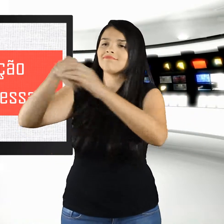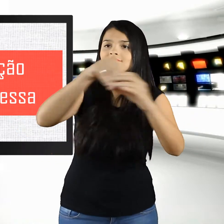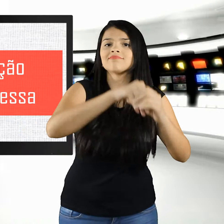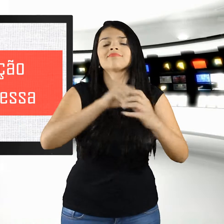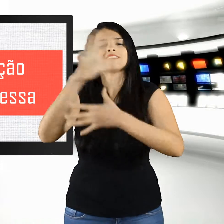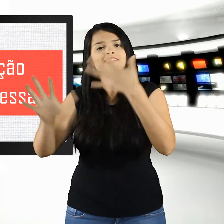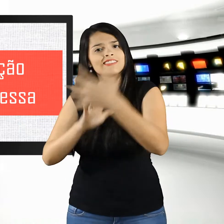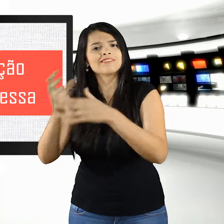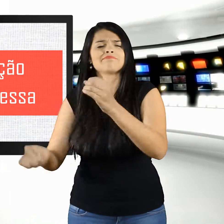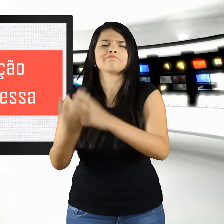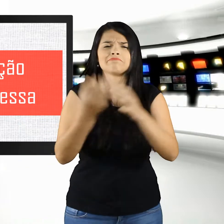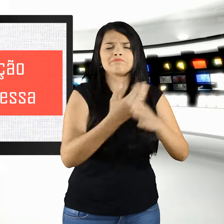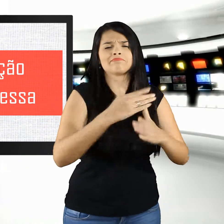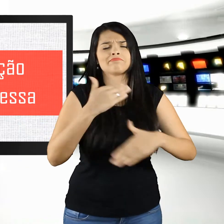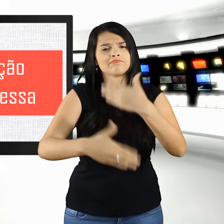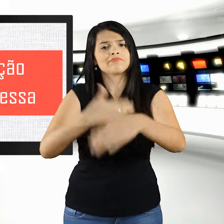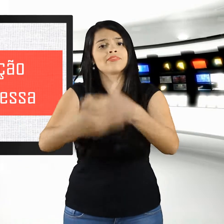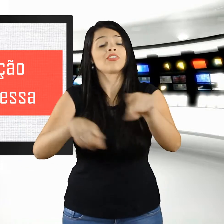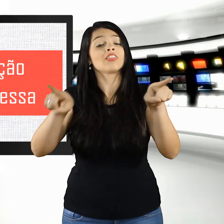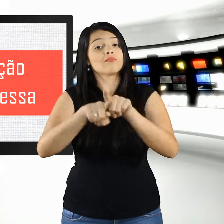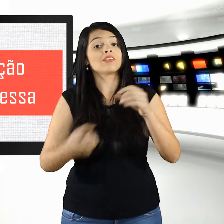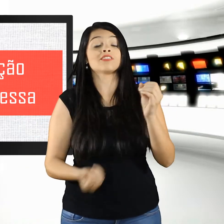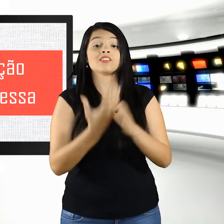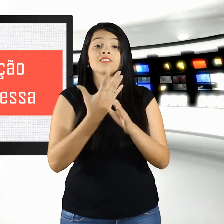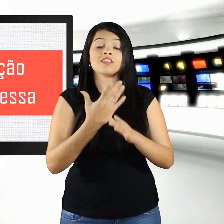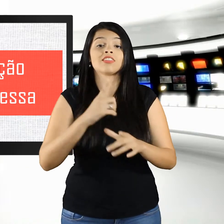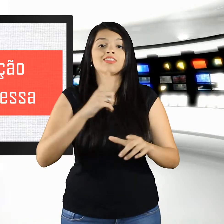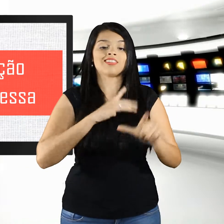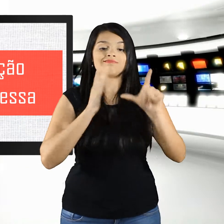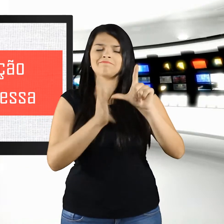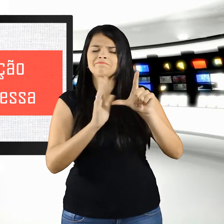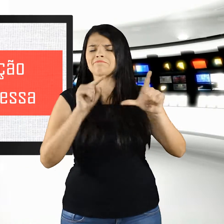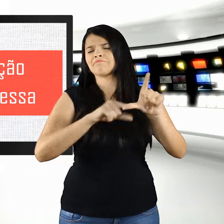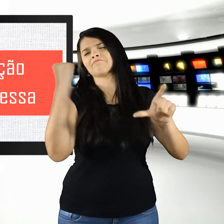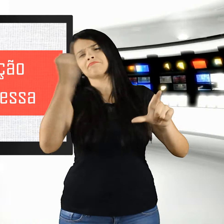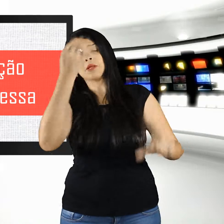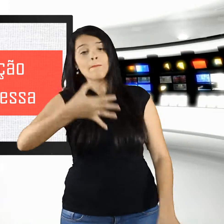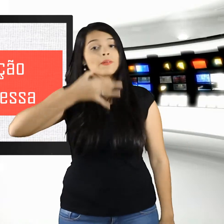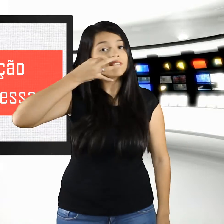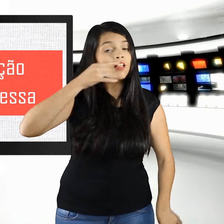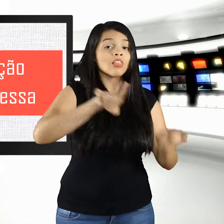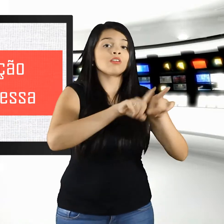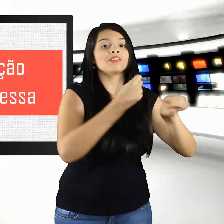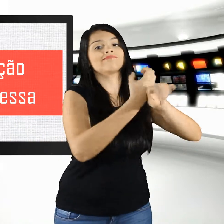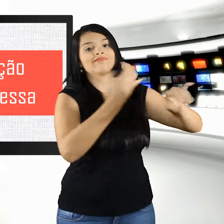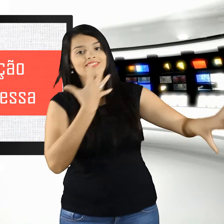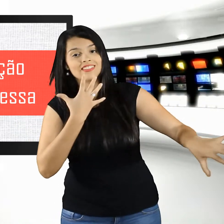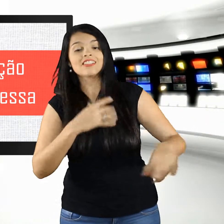mais importantes conquistas, a criação do cursos Letra Libras, presenciais e educação à distância, para a formação de